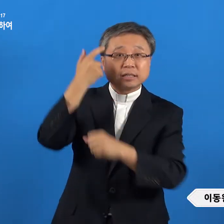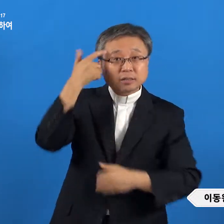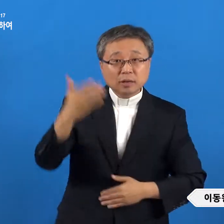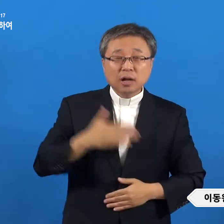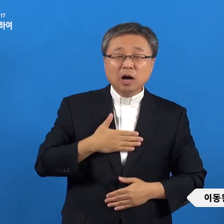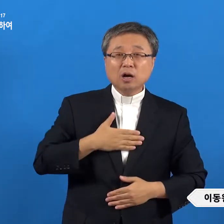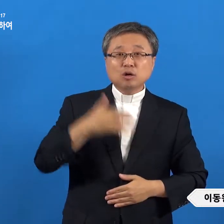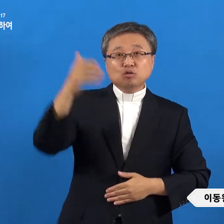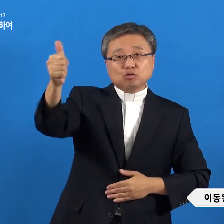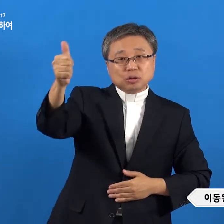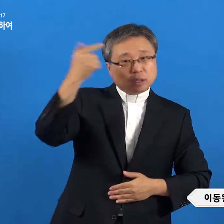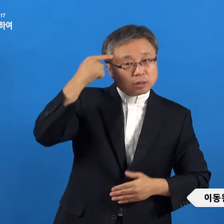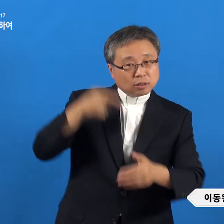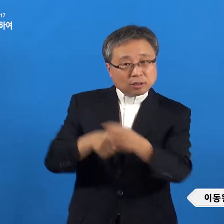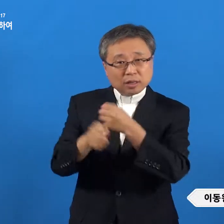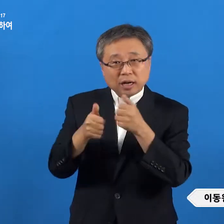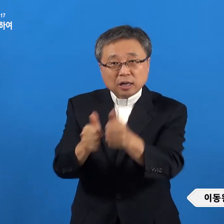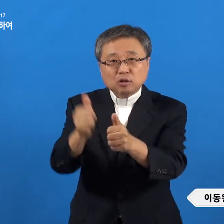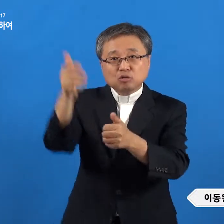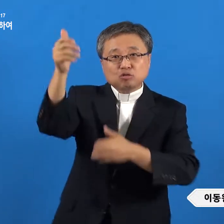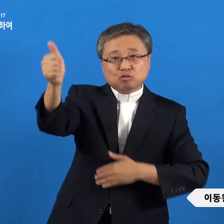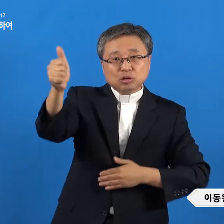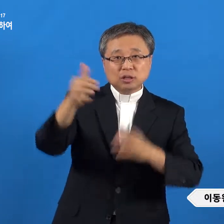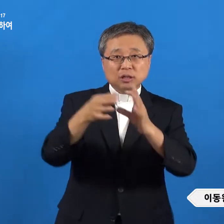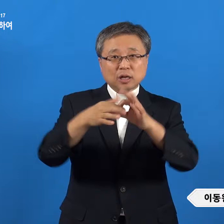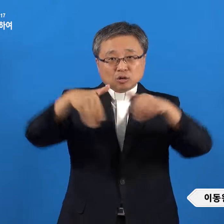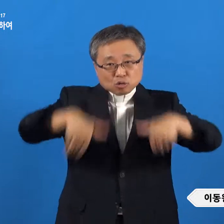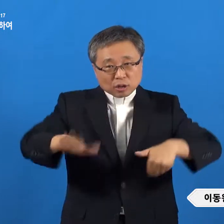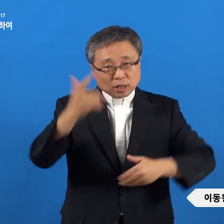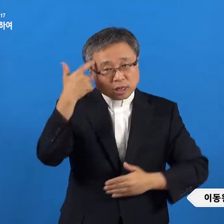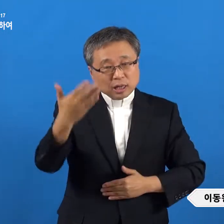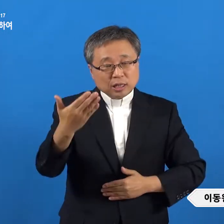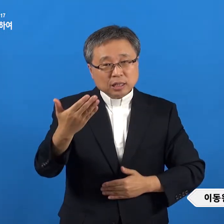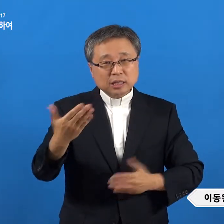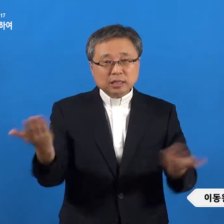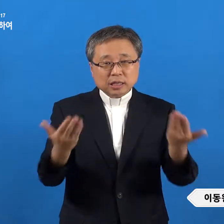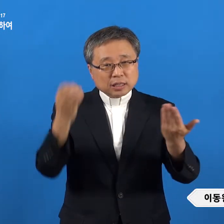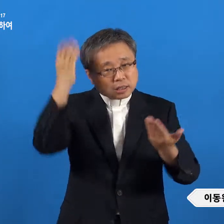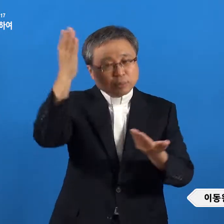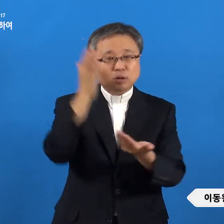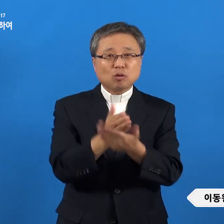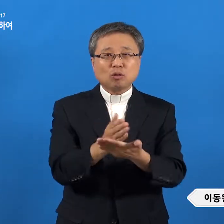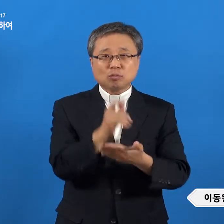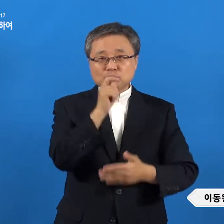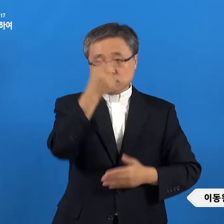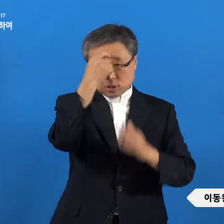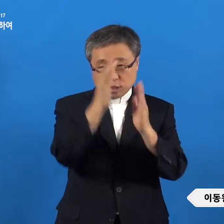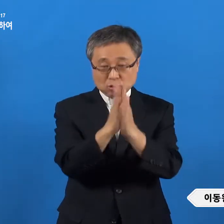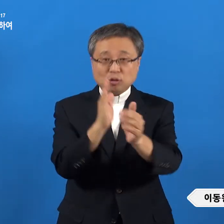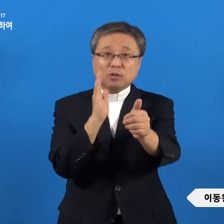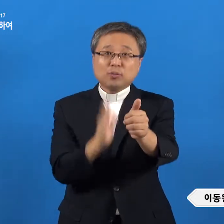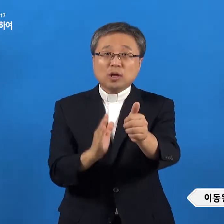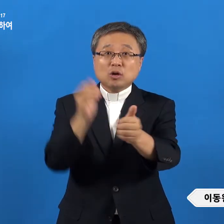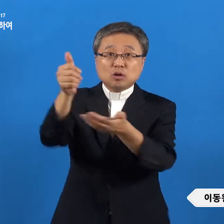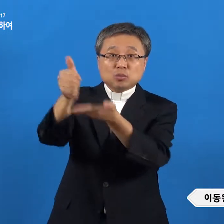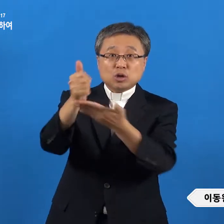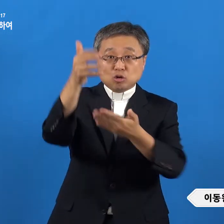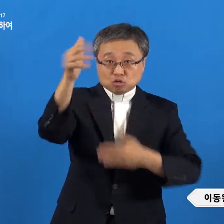주인의 종인가? 이 사실을 잊지 말고 묵상해 보십시오. 자, 그분이 주인이시라면 우리의